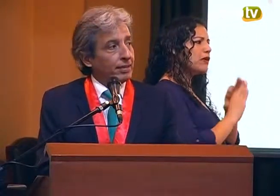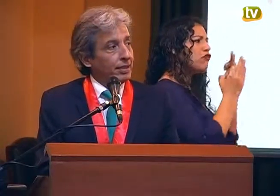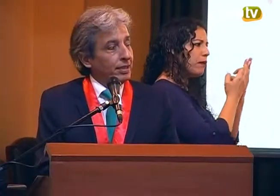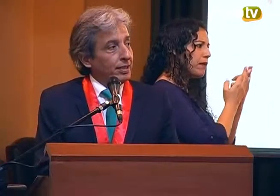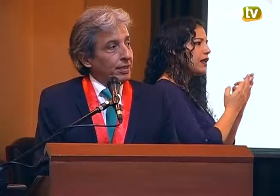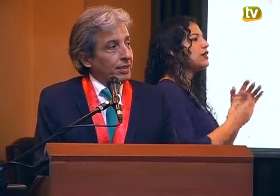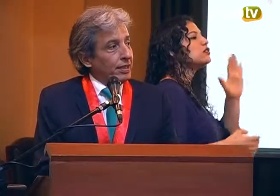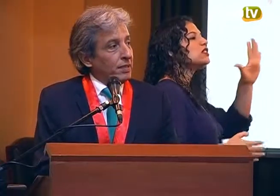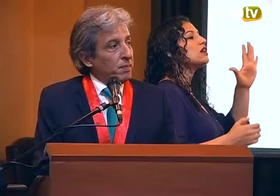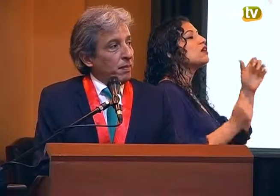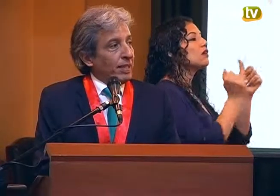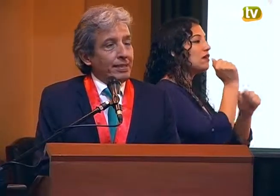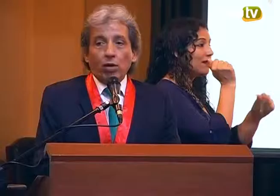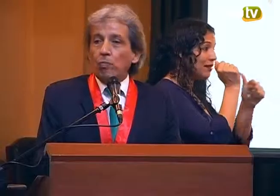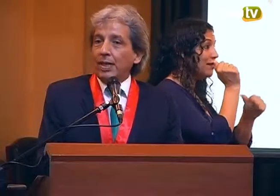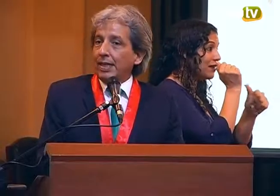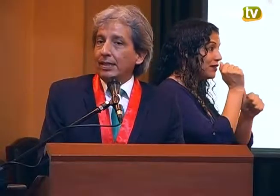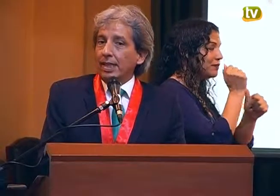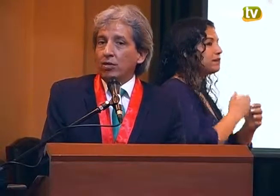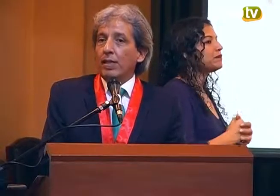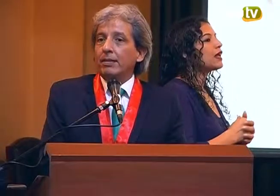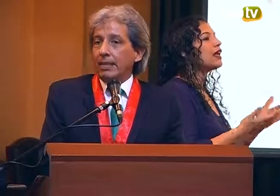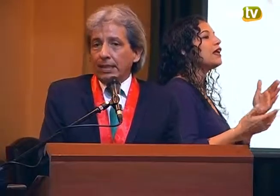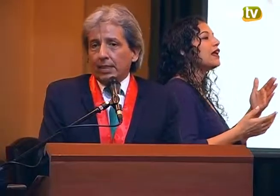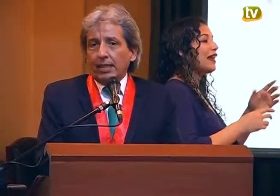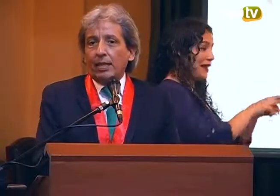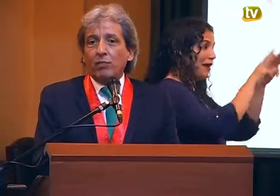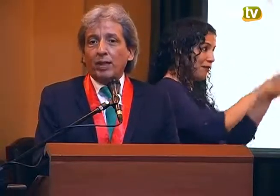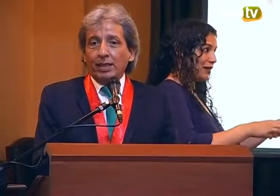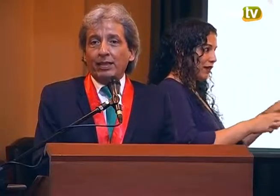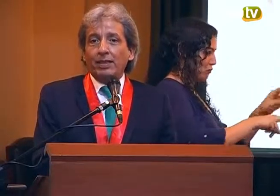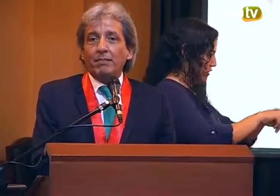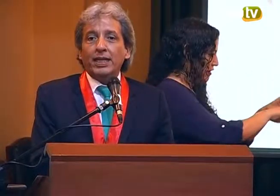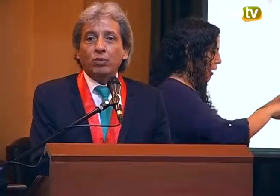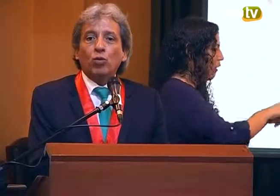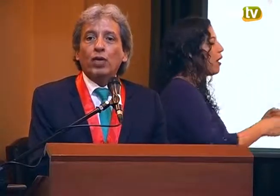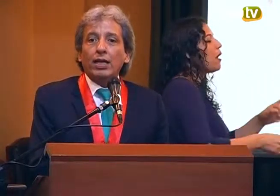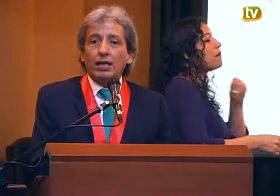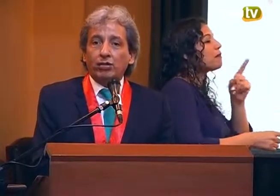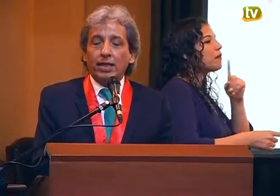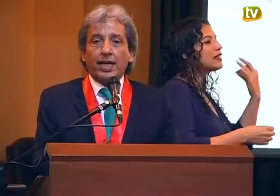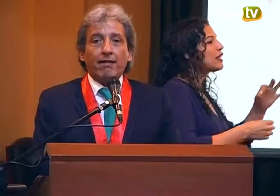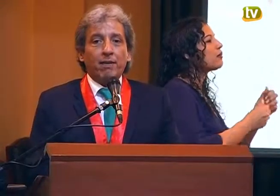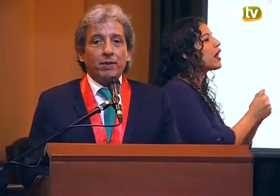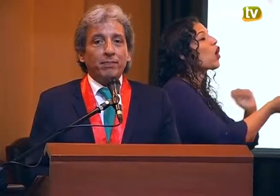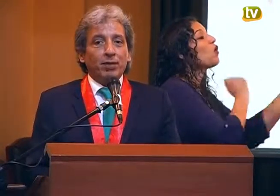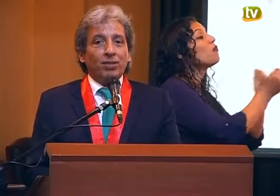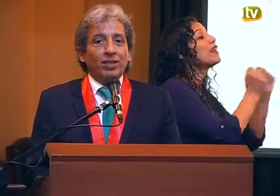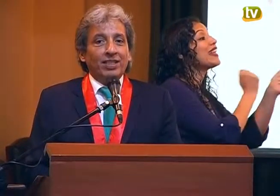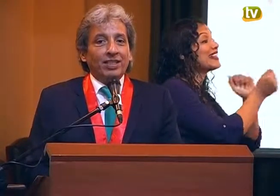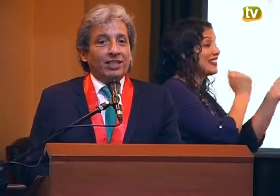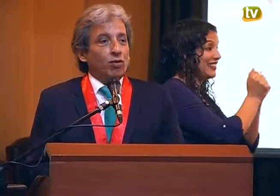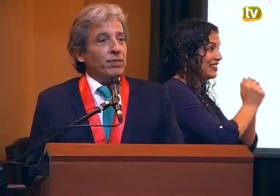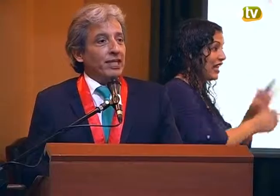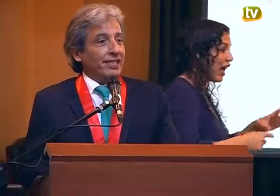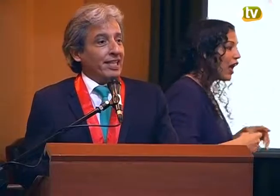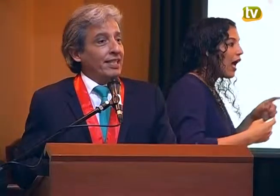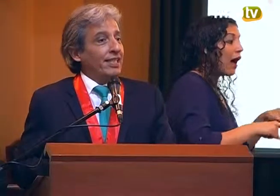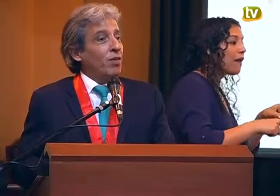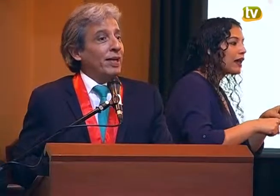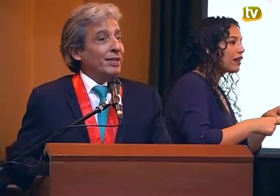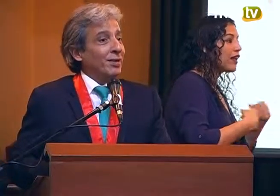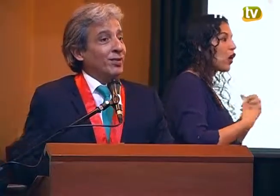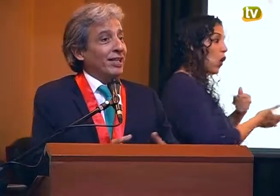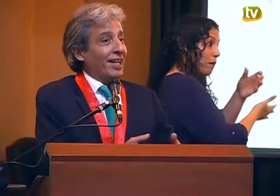en la mesa y mi papá hacía competencias de lo más divertidas, hacía competencias en verano con helados, el que acababa primero se comía